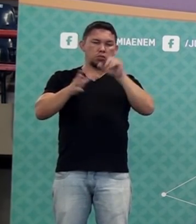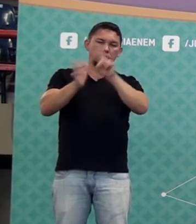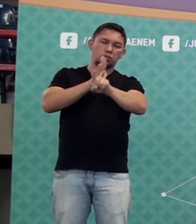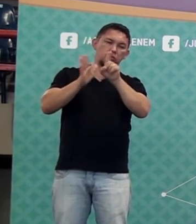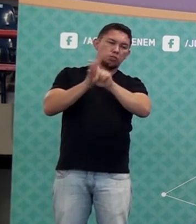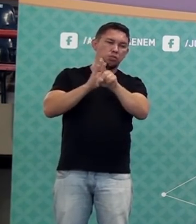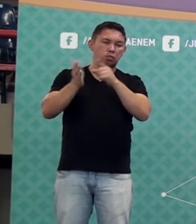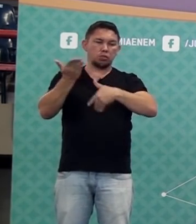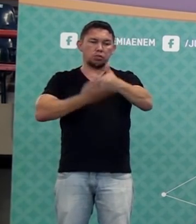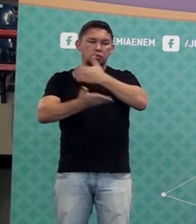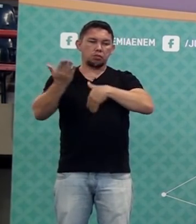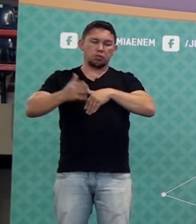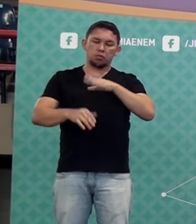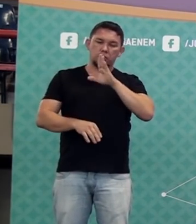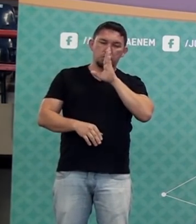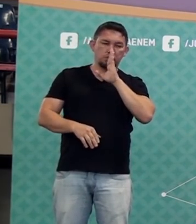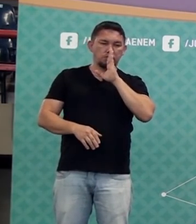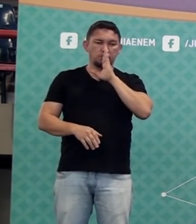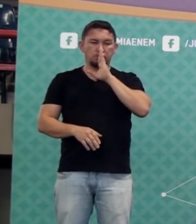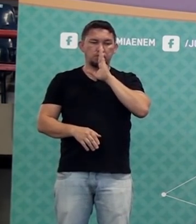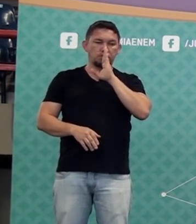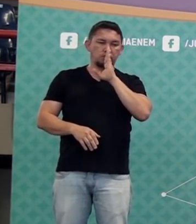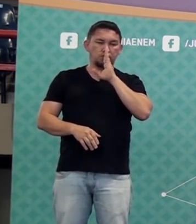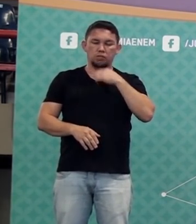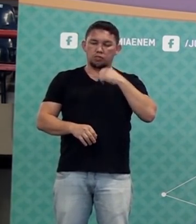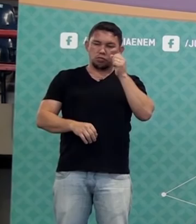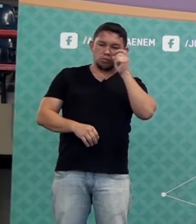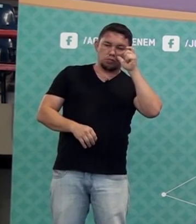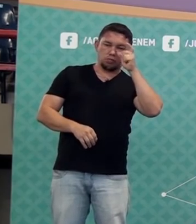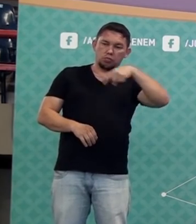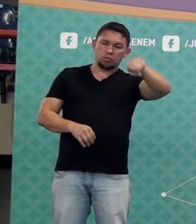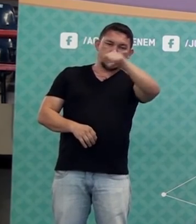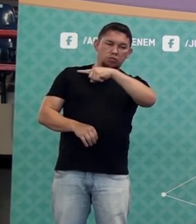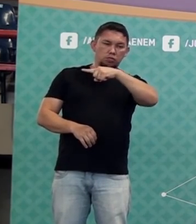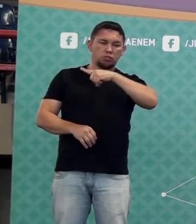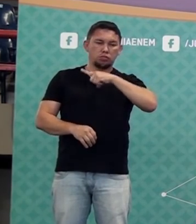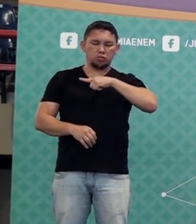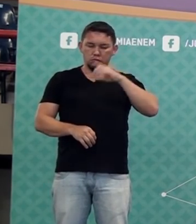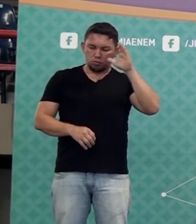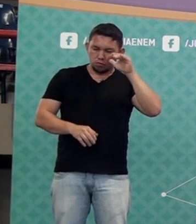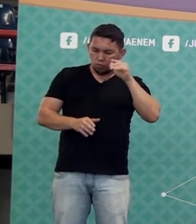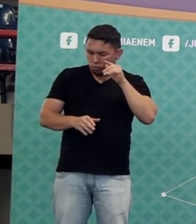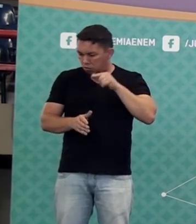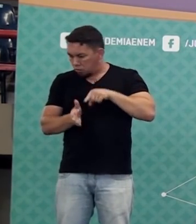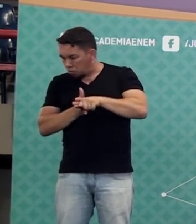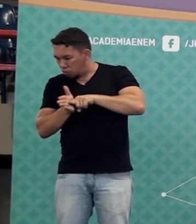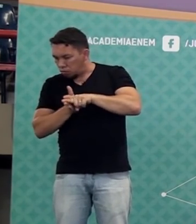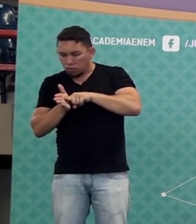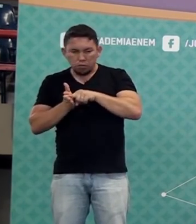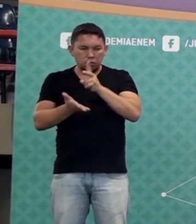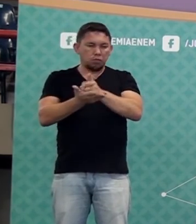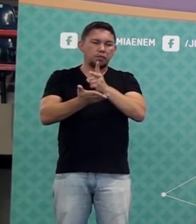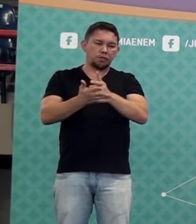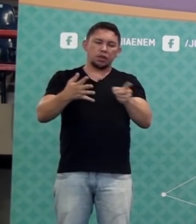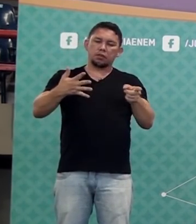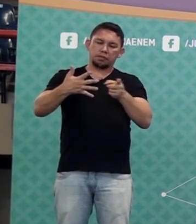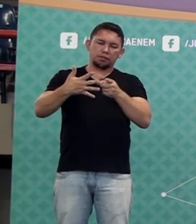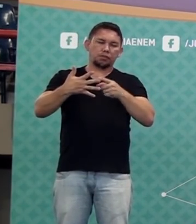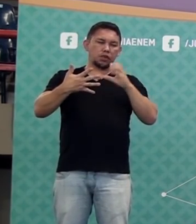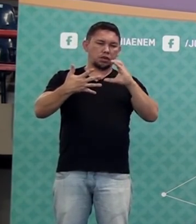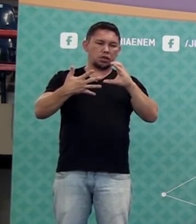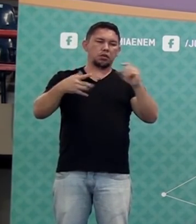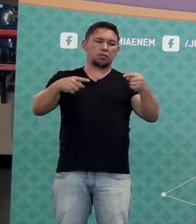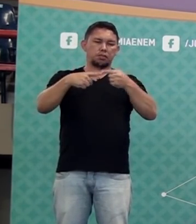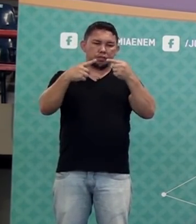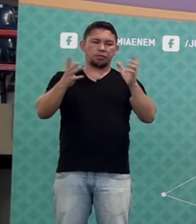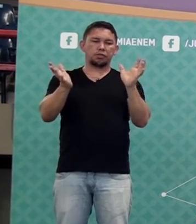indagações, fingindo ignorância, para despertar no interlocutor um conhecimento latente. Isso é Sócrates. Isso é